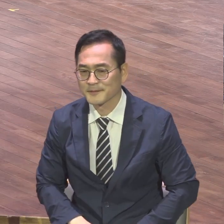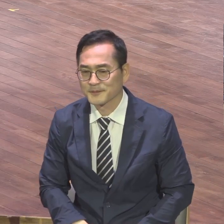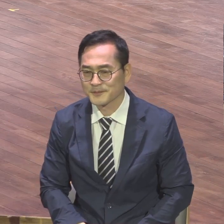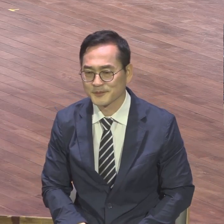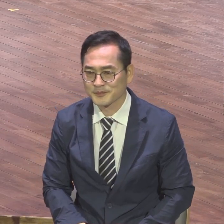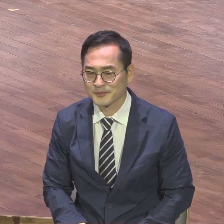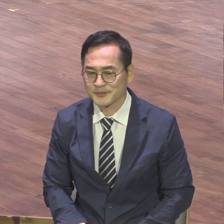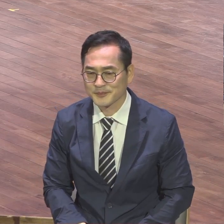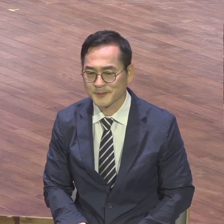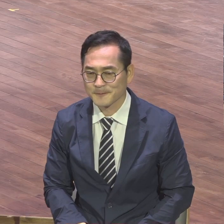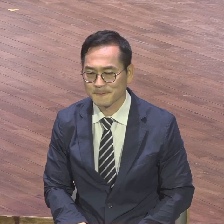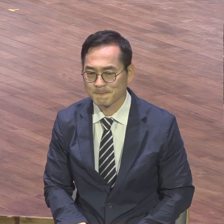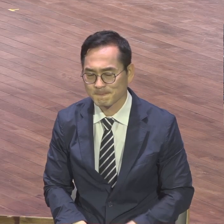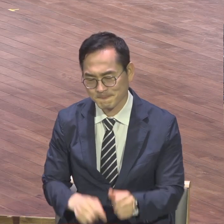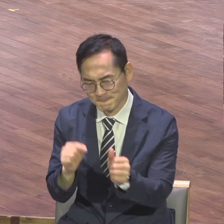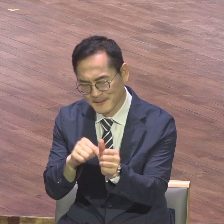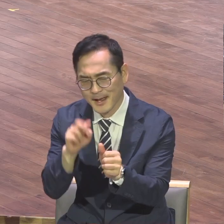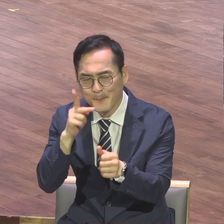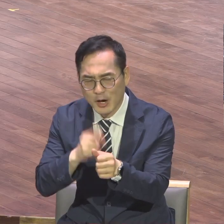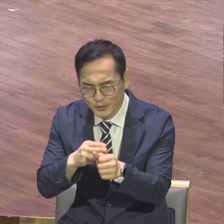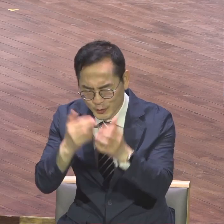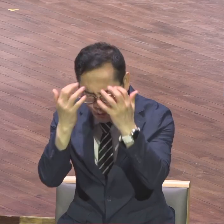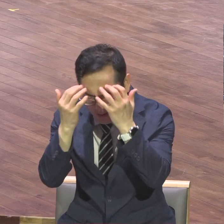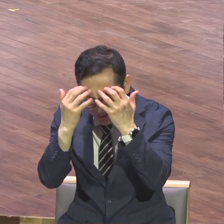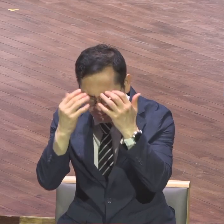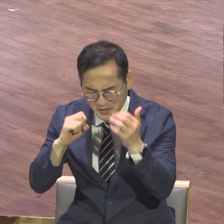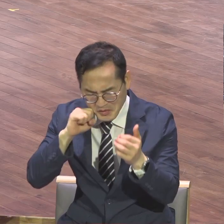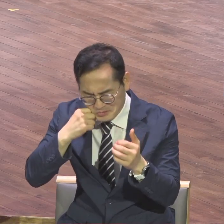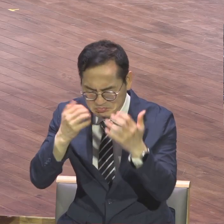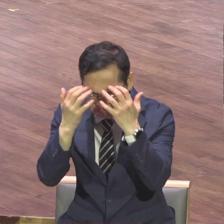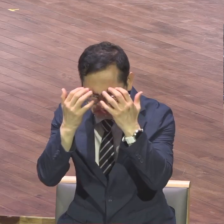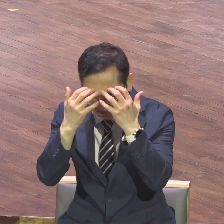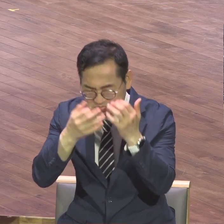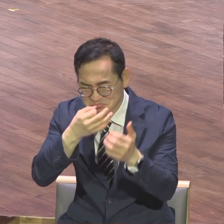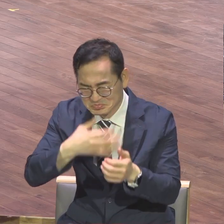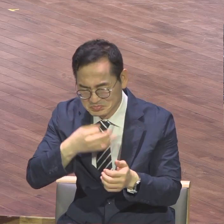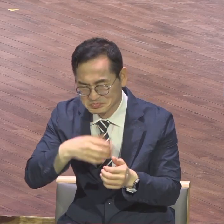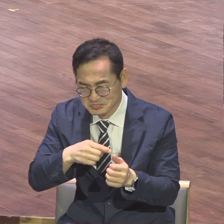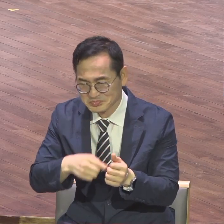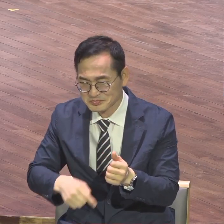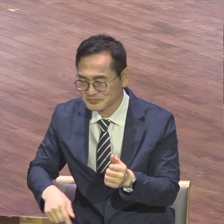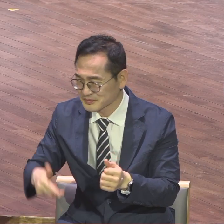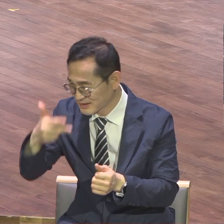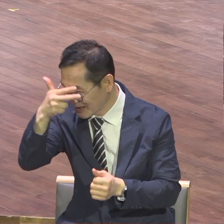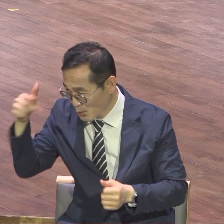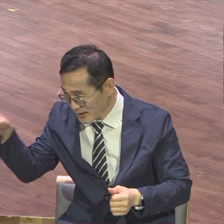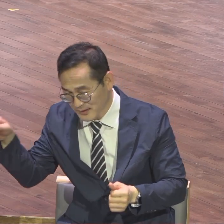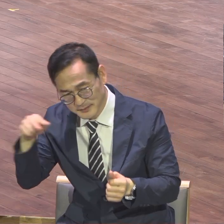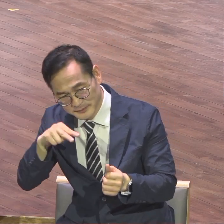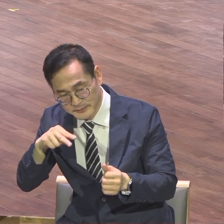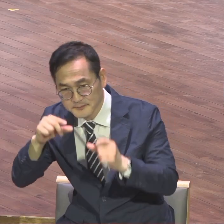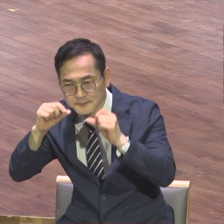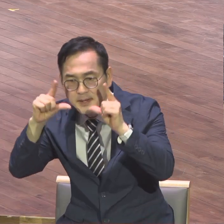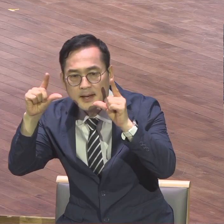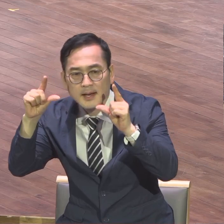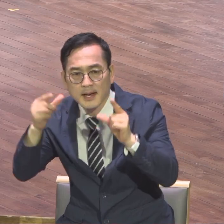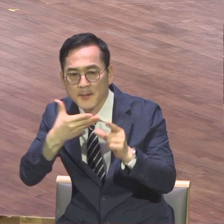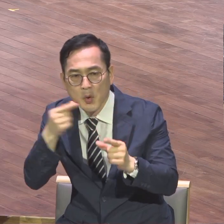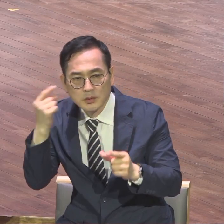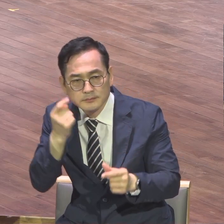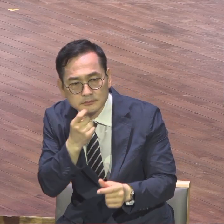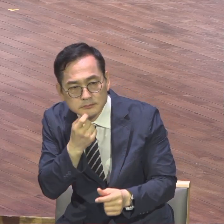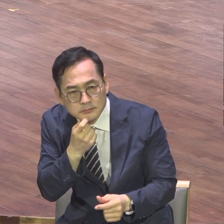이고니온과 루스드라에서 당한 일과 어떠한 박해를 받은 것을 너가 과연 보고 알았거니와 주께서